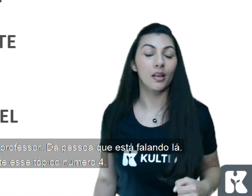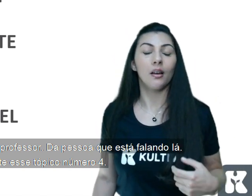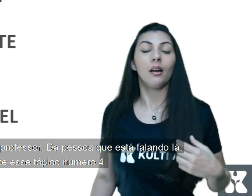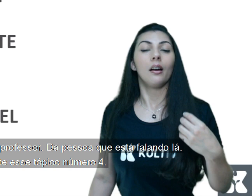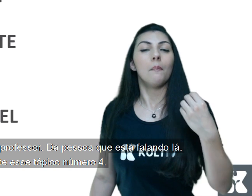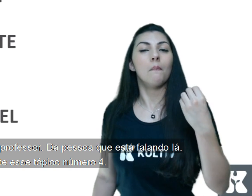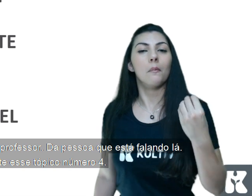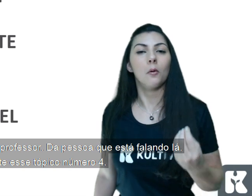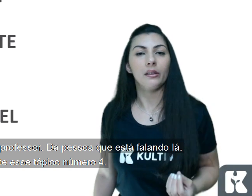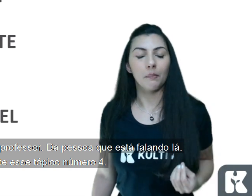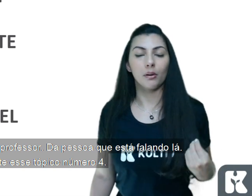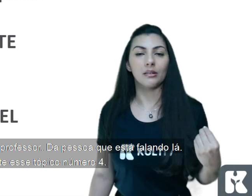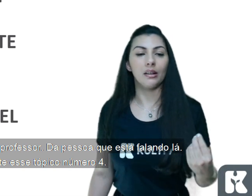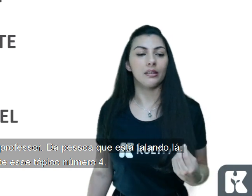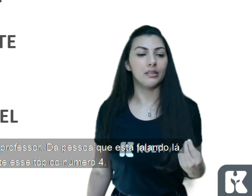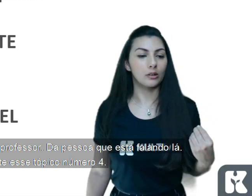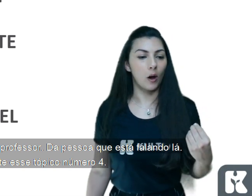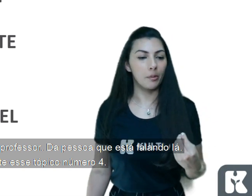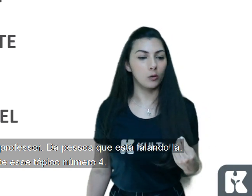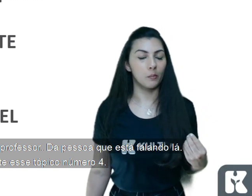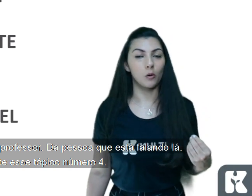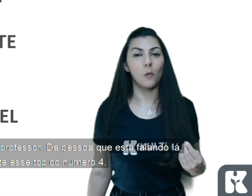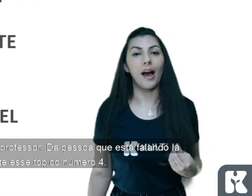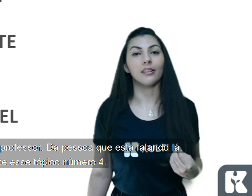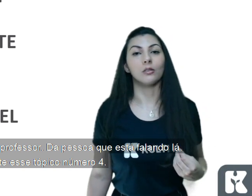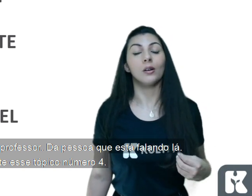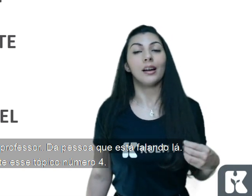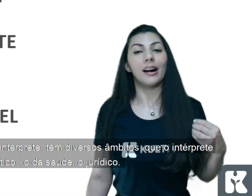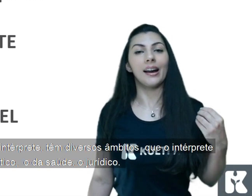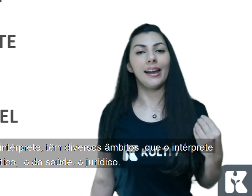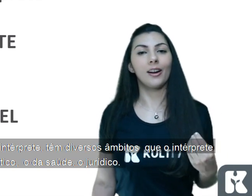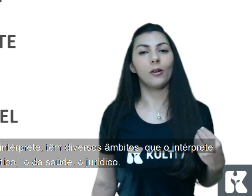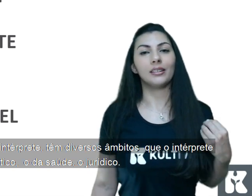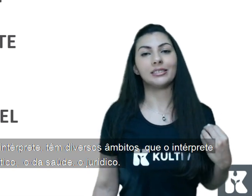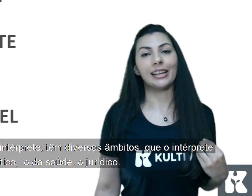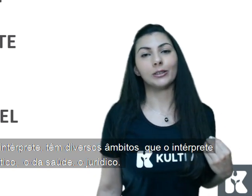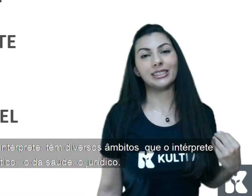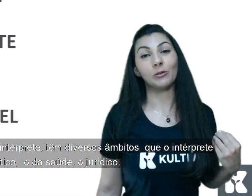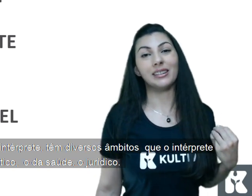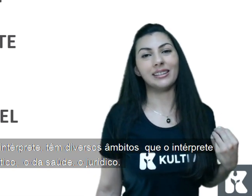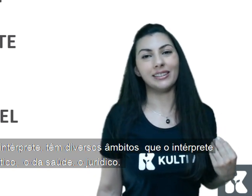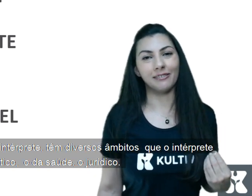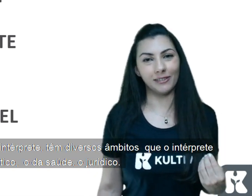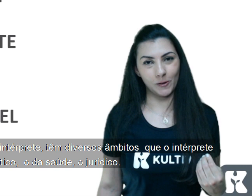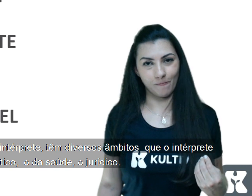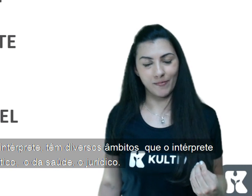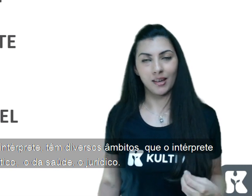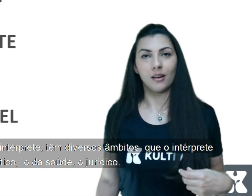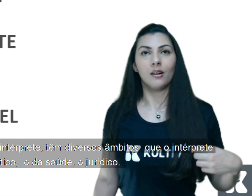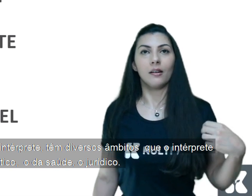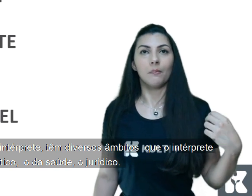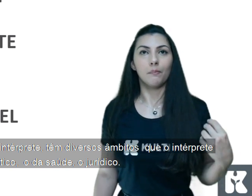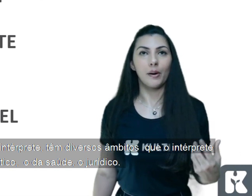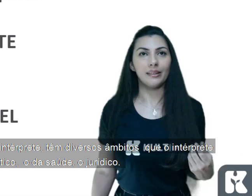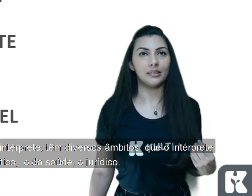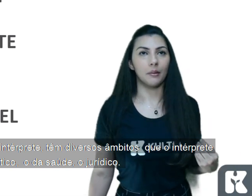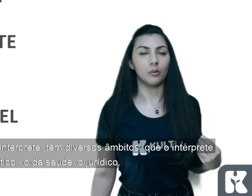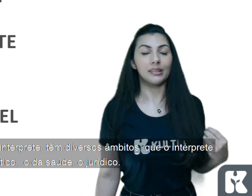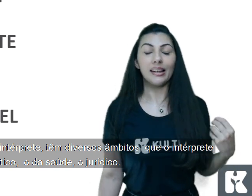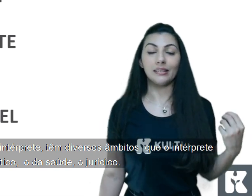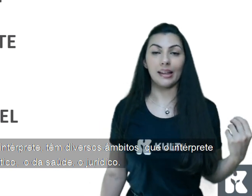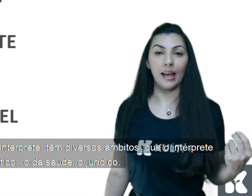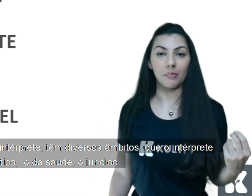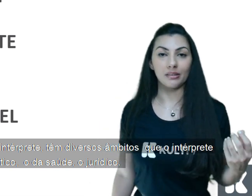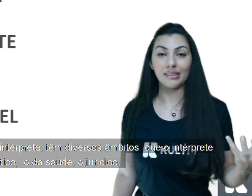certo? Muito importante esse tópico número 4, reconhecer o seu nível. Por